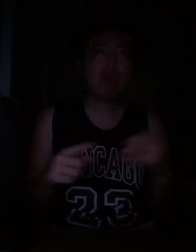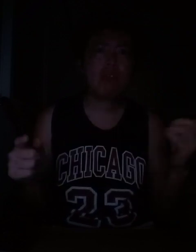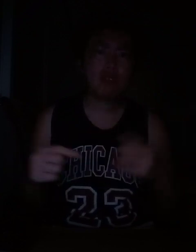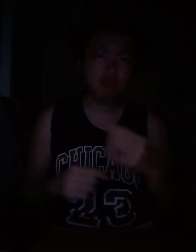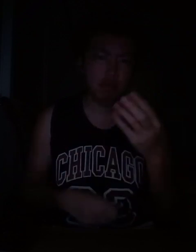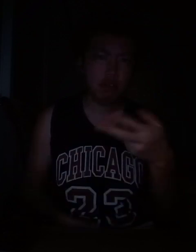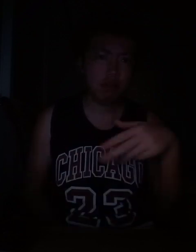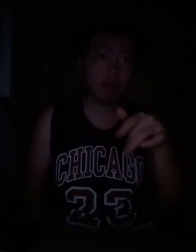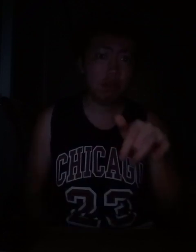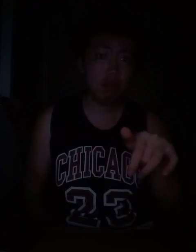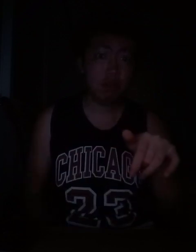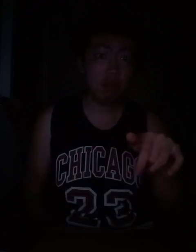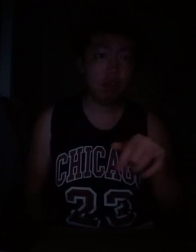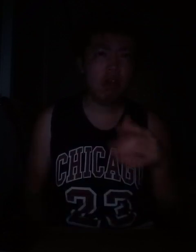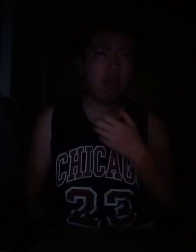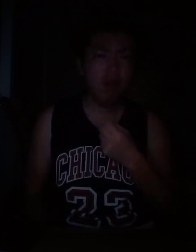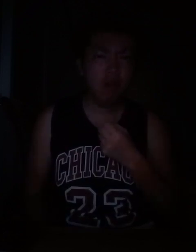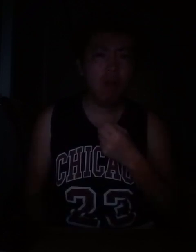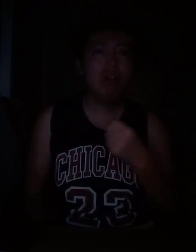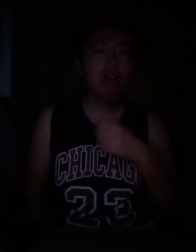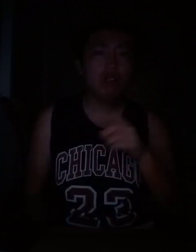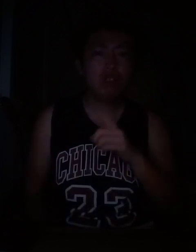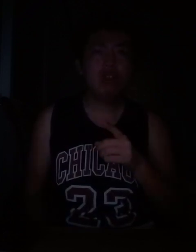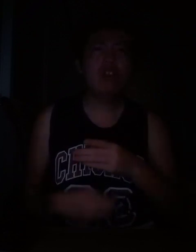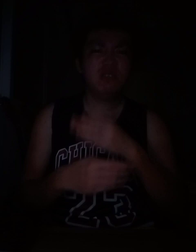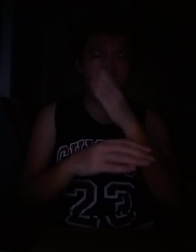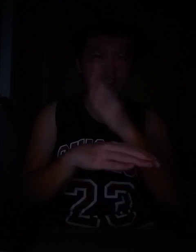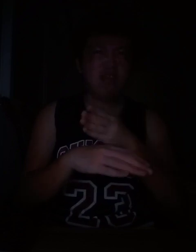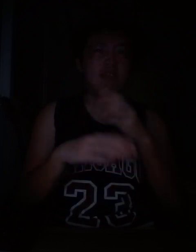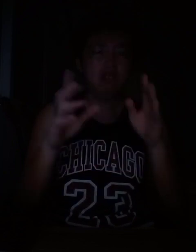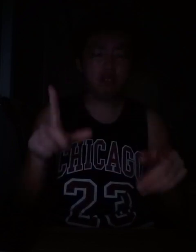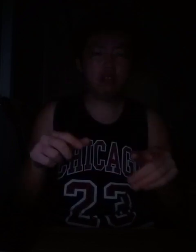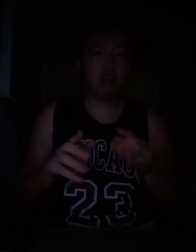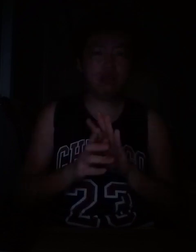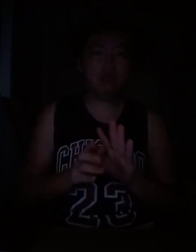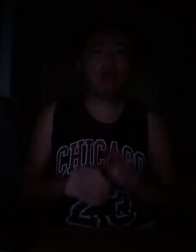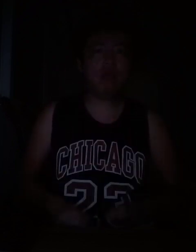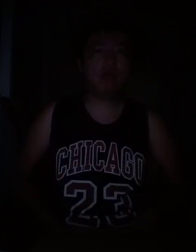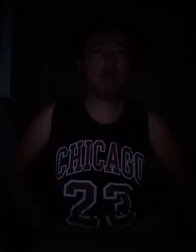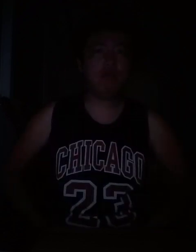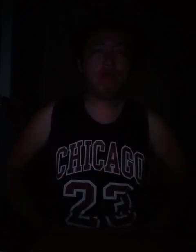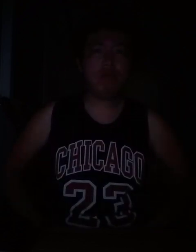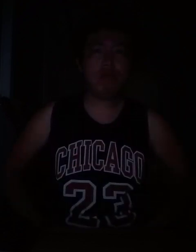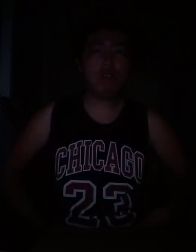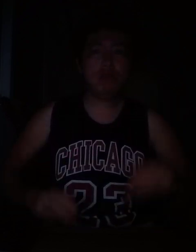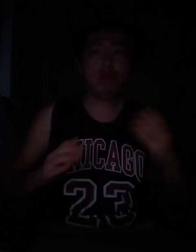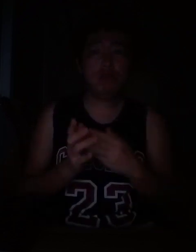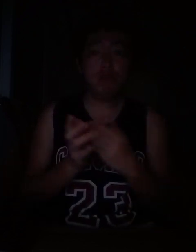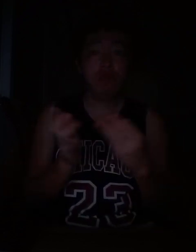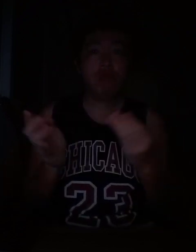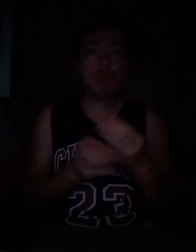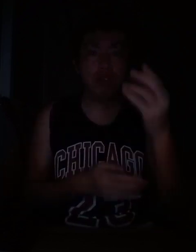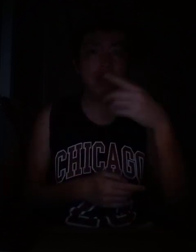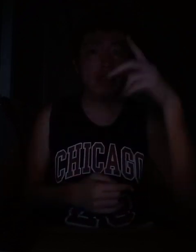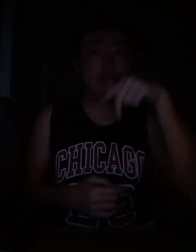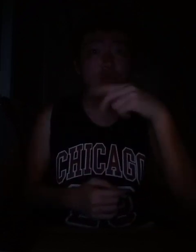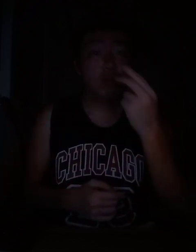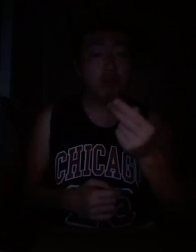부지사가 공연히 겁을 먹고 허위 진술할 이유가 없지 않느냐는 반응이 나왔습니다. 반대로 폭로가 사실이라면 김 전 회장